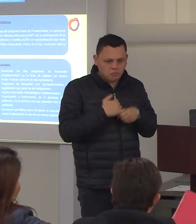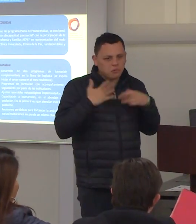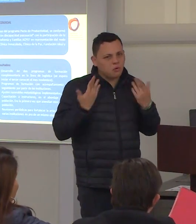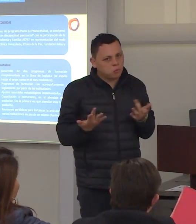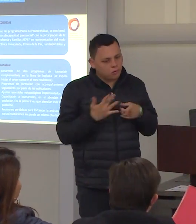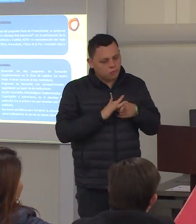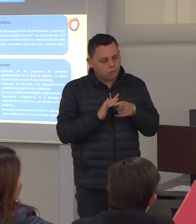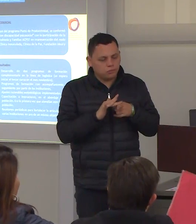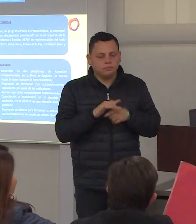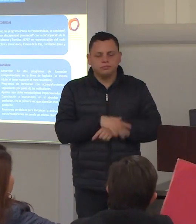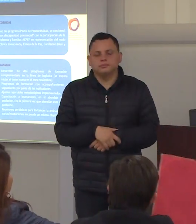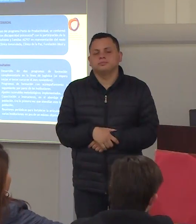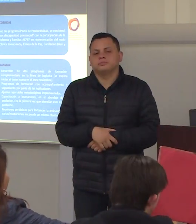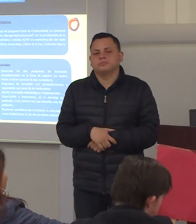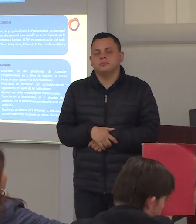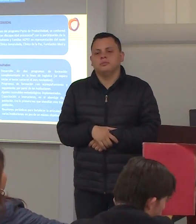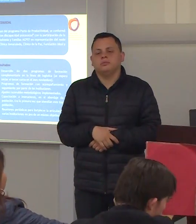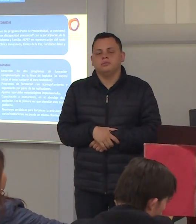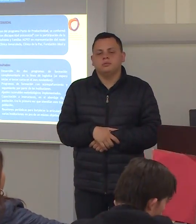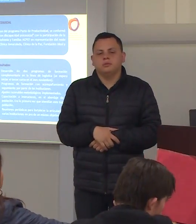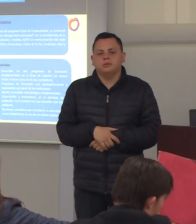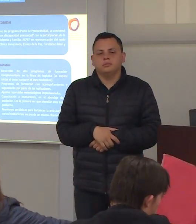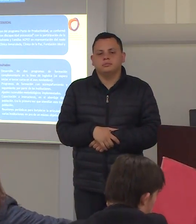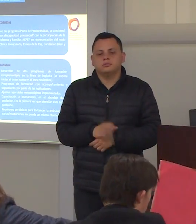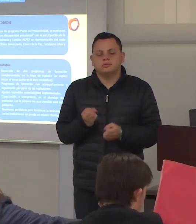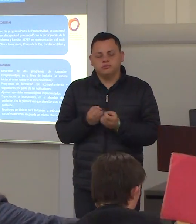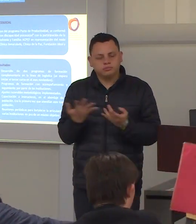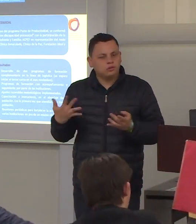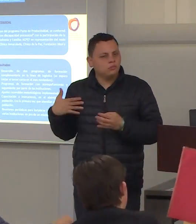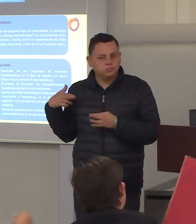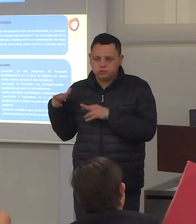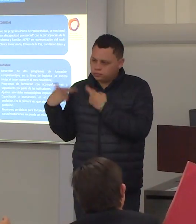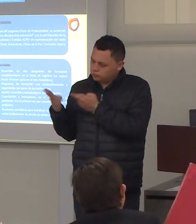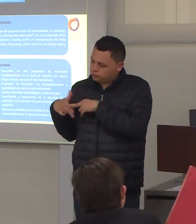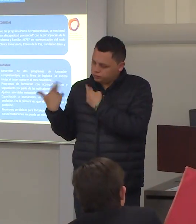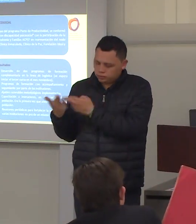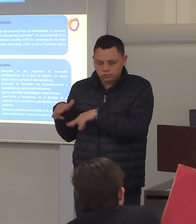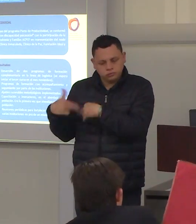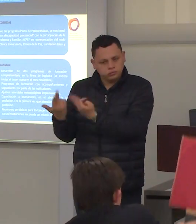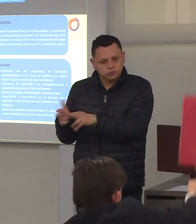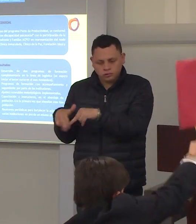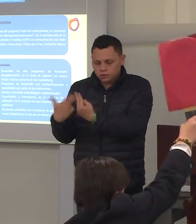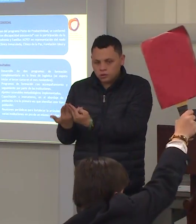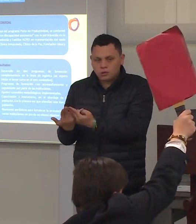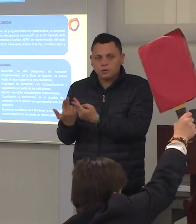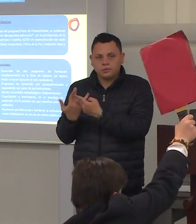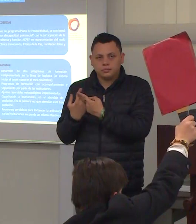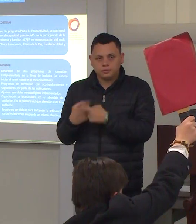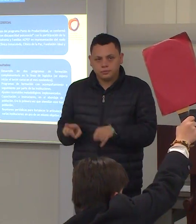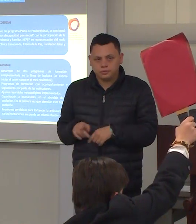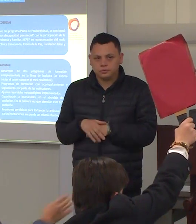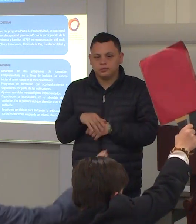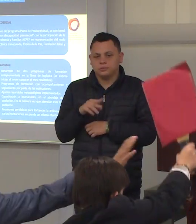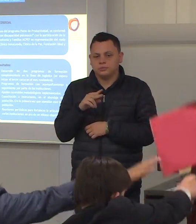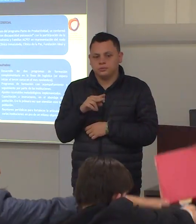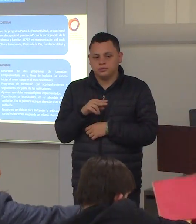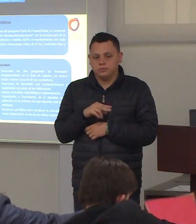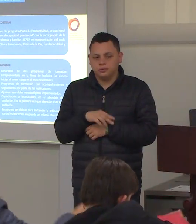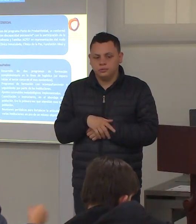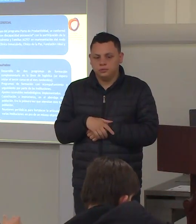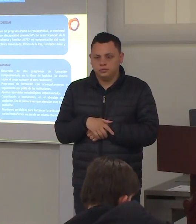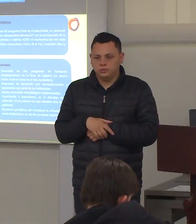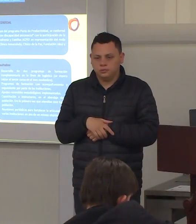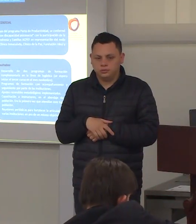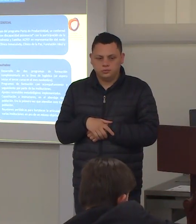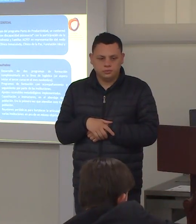Hemos hecho, a partir de eso, han sido varias reuniones, pero hemos logrado ya hacer dos procesos de formación,